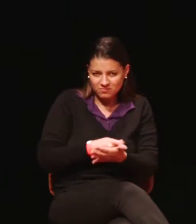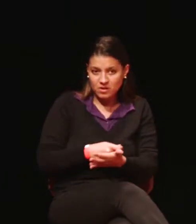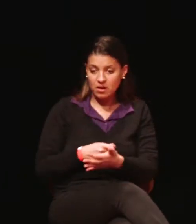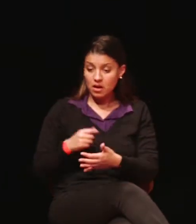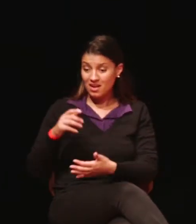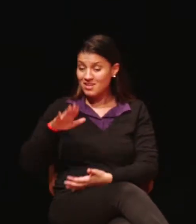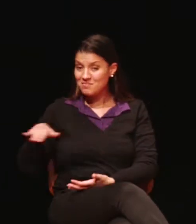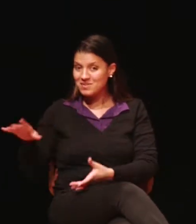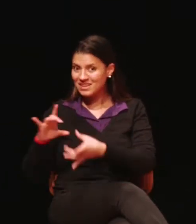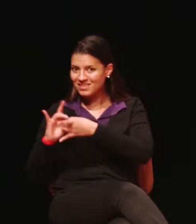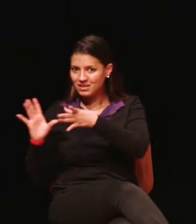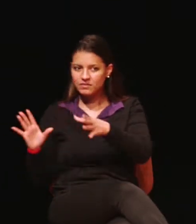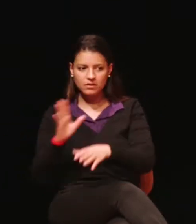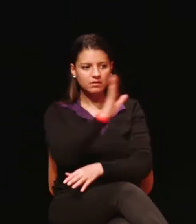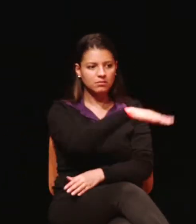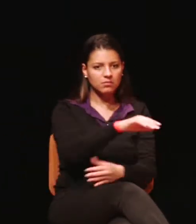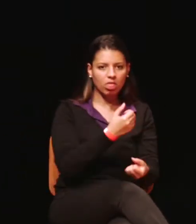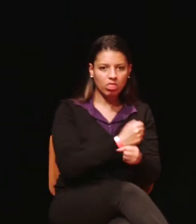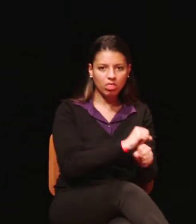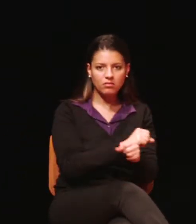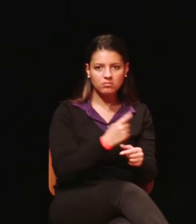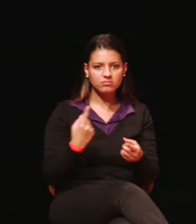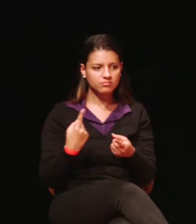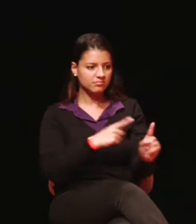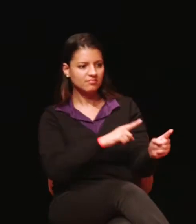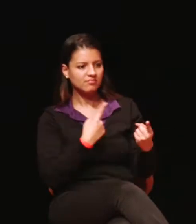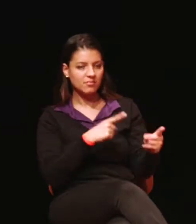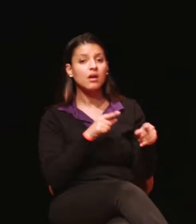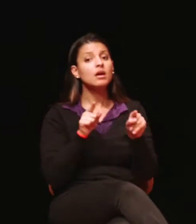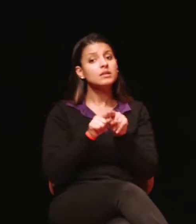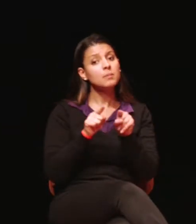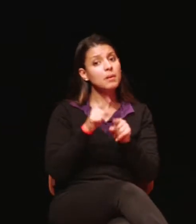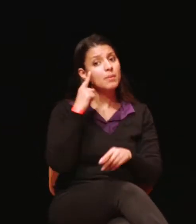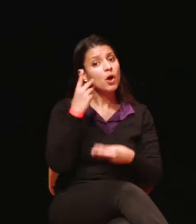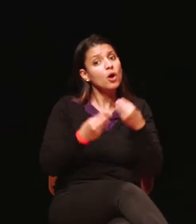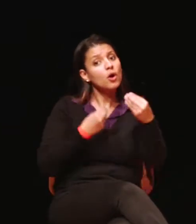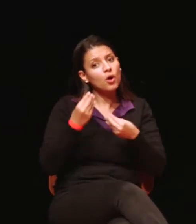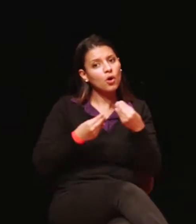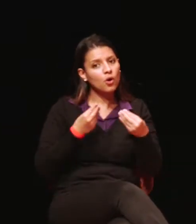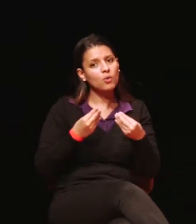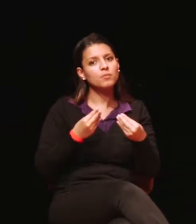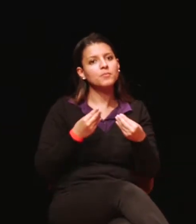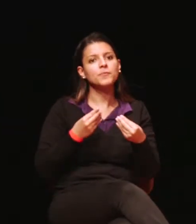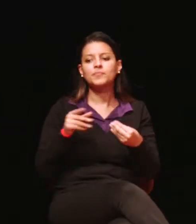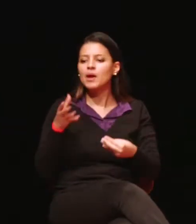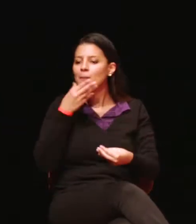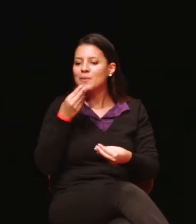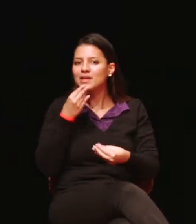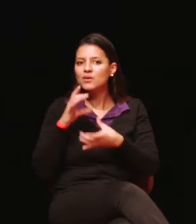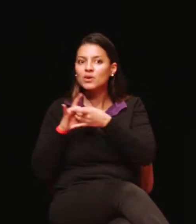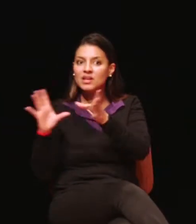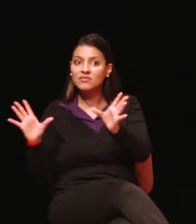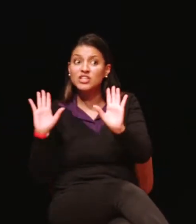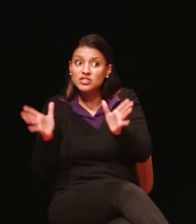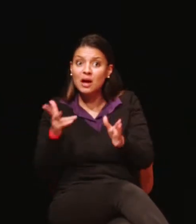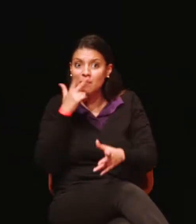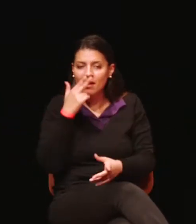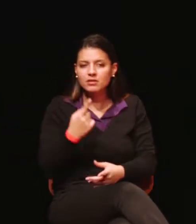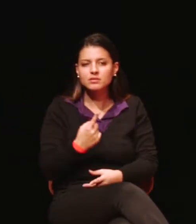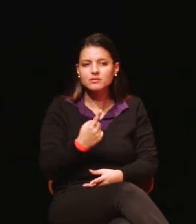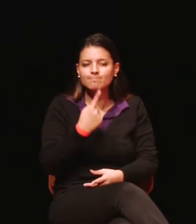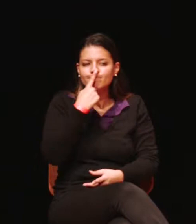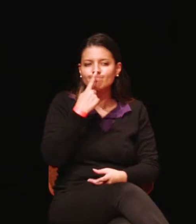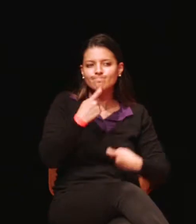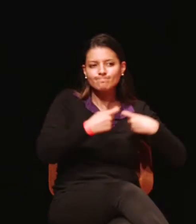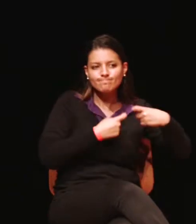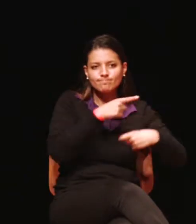escravos, assim como investigando a precoce intimidade entre meninos livres e mulheres escravas. Ora,